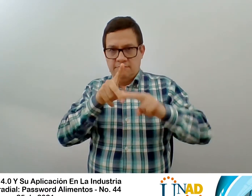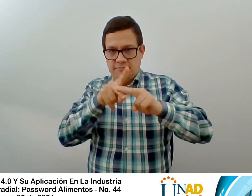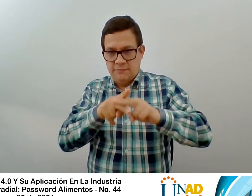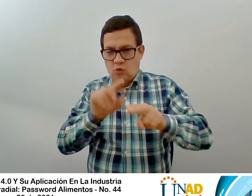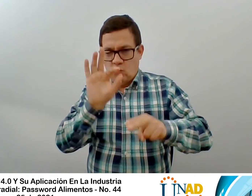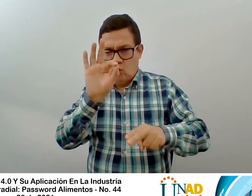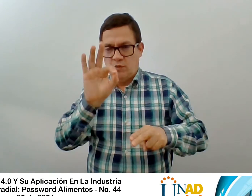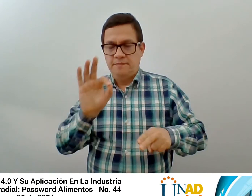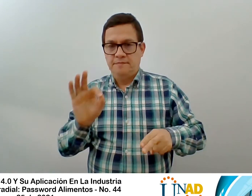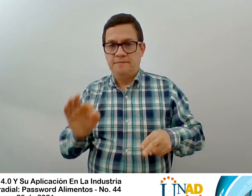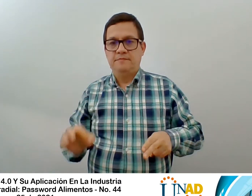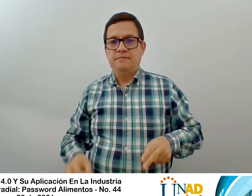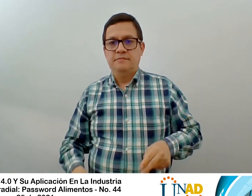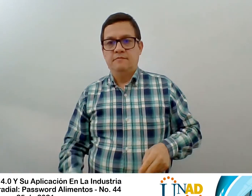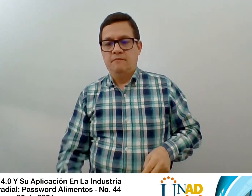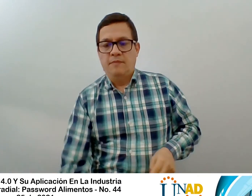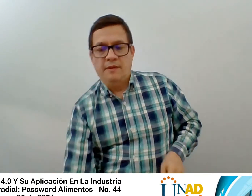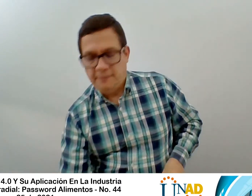interés.